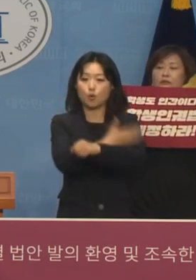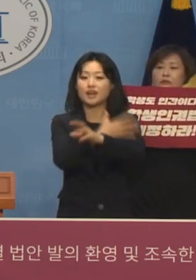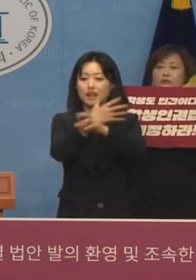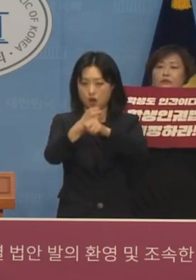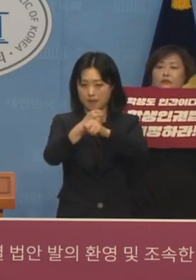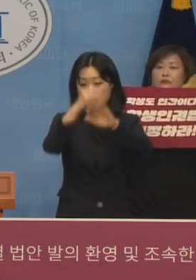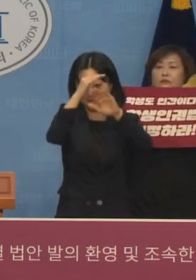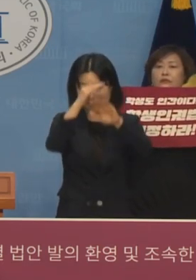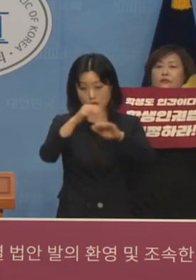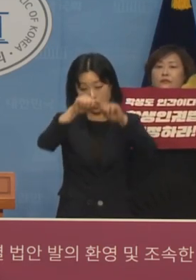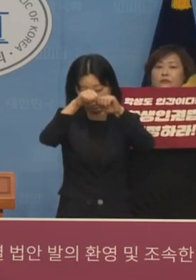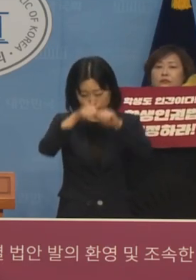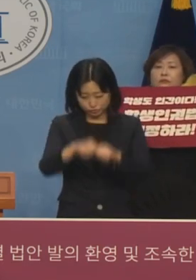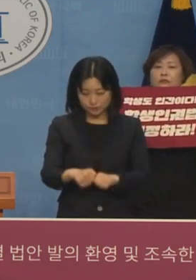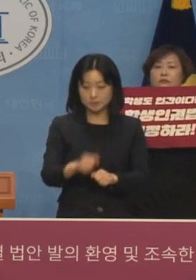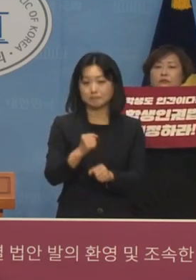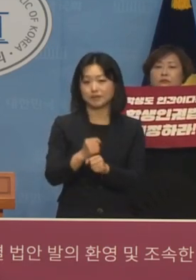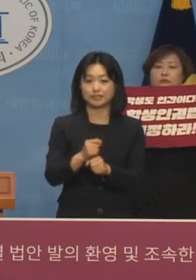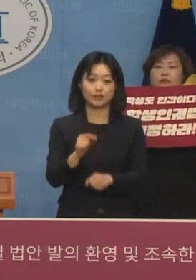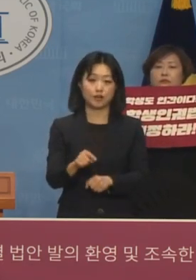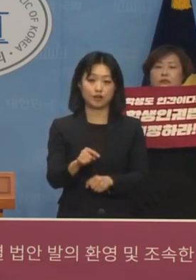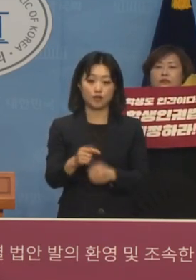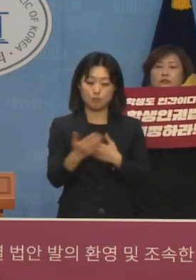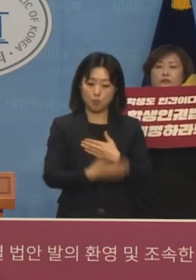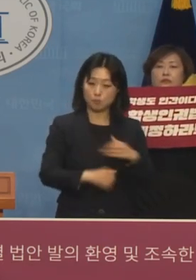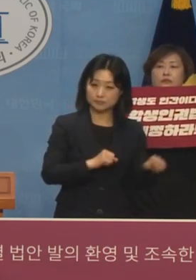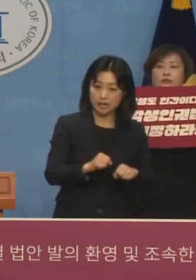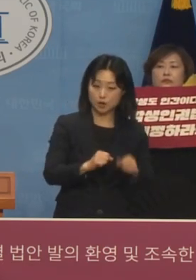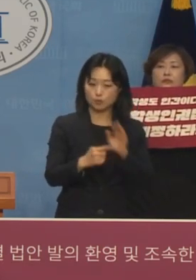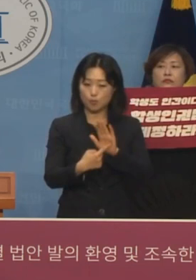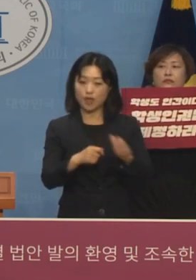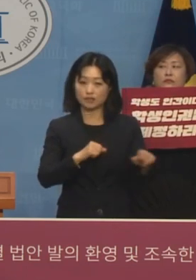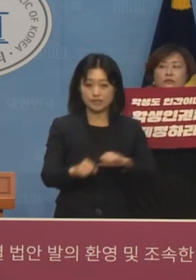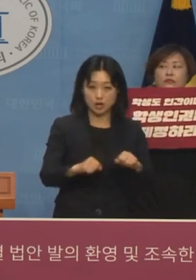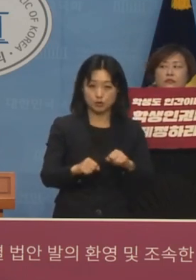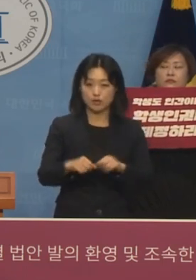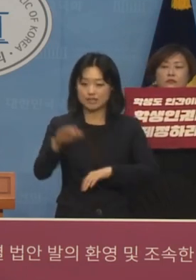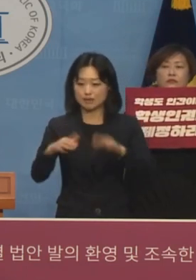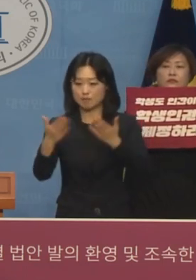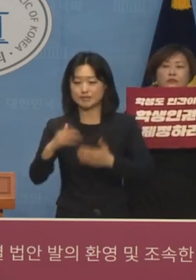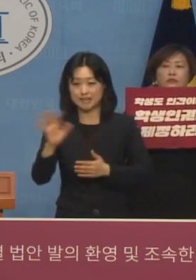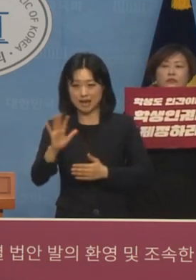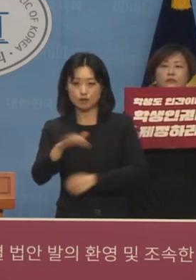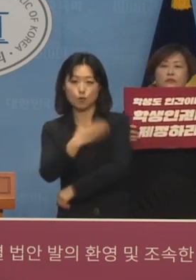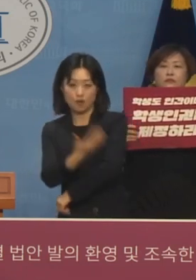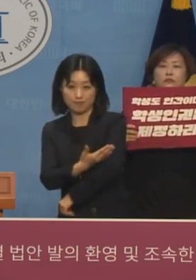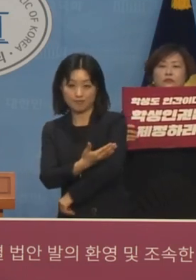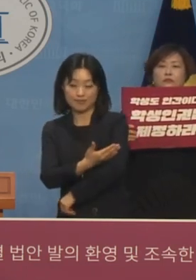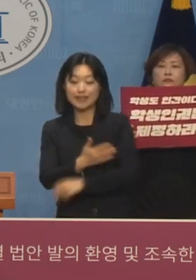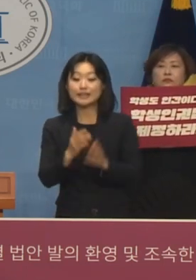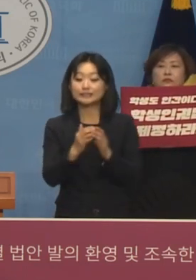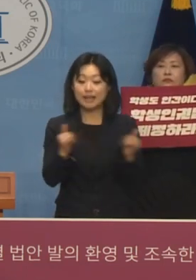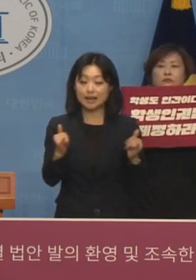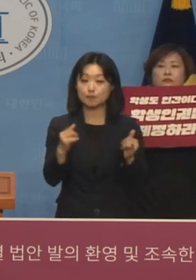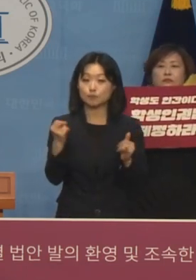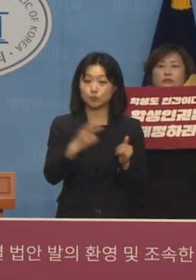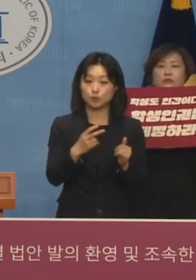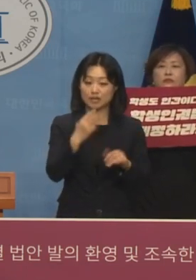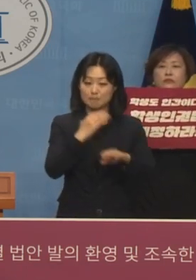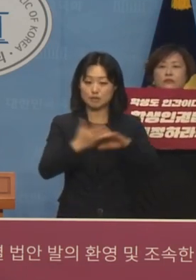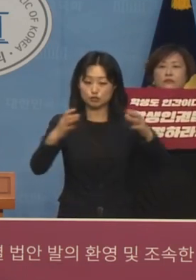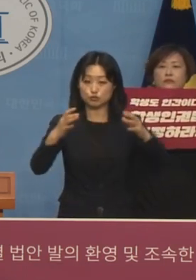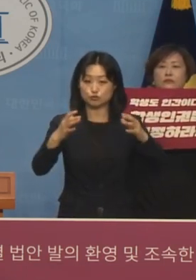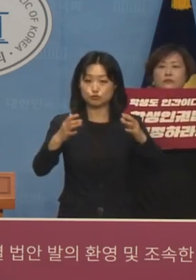명시한 권리들을 구체화한 것으로 신체의 자유, 표현의 자유, 차별받지 않을 권리 등 인간이자